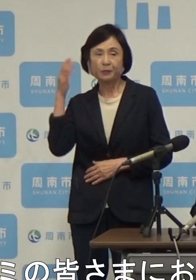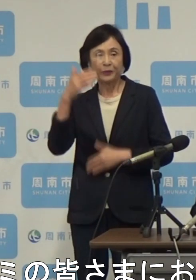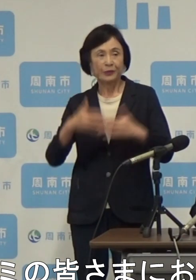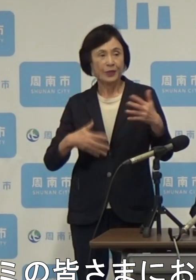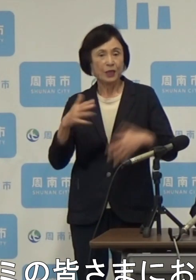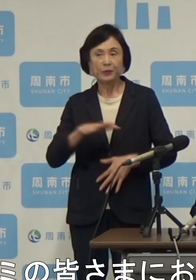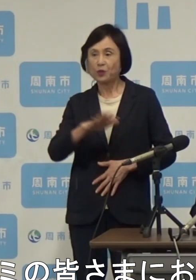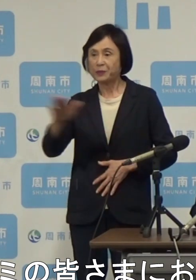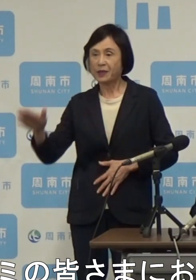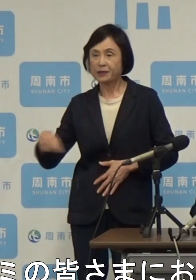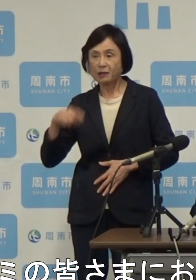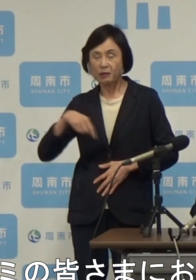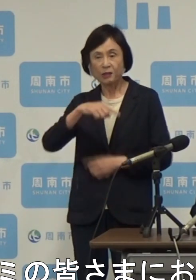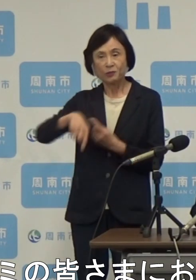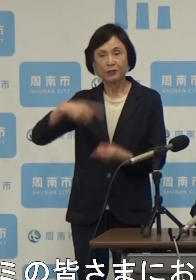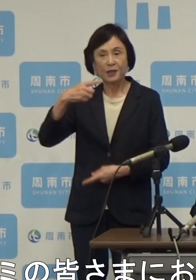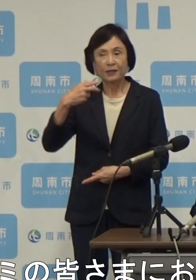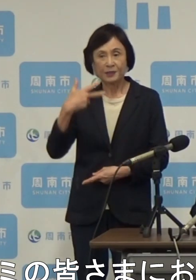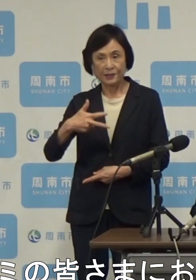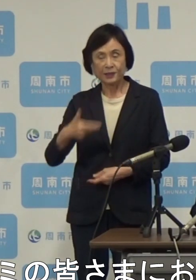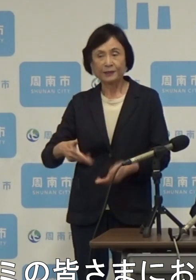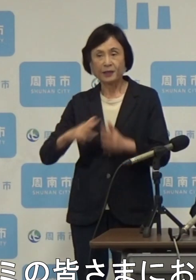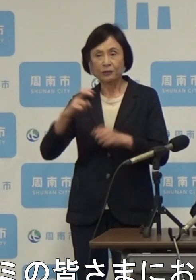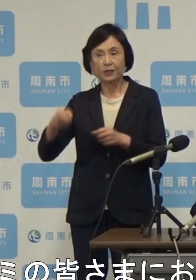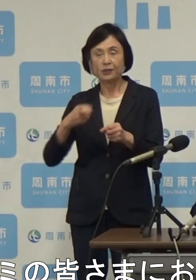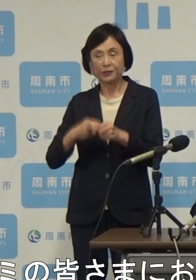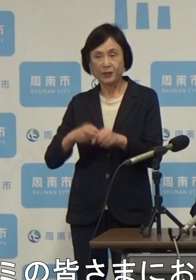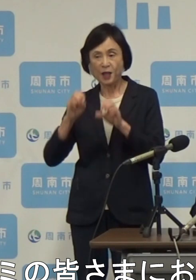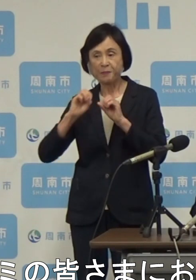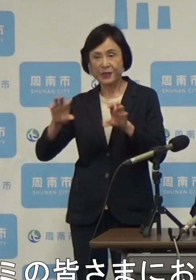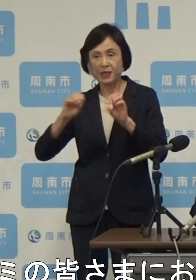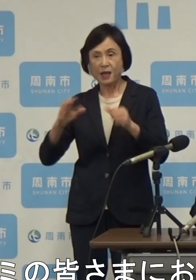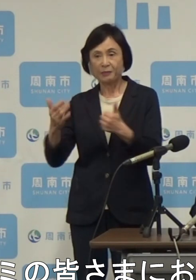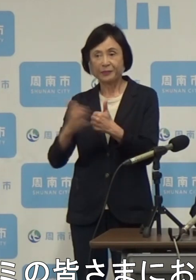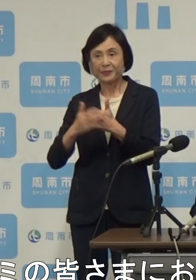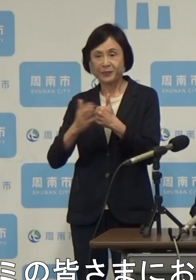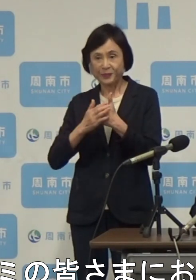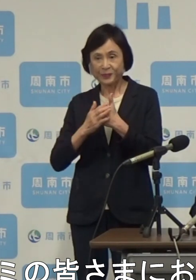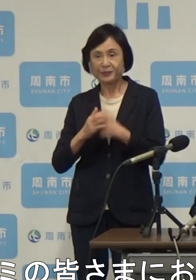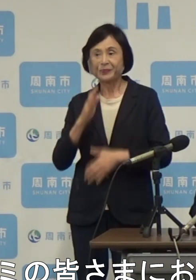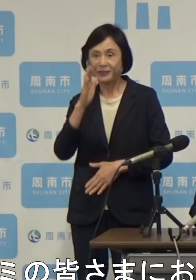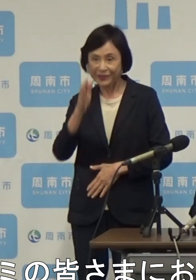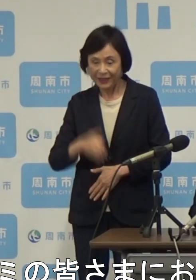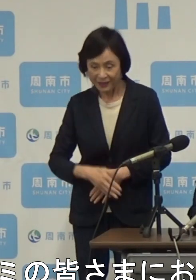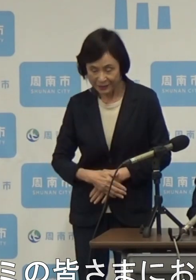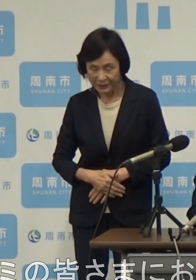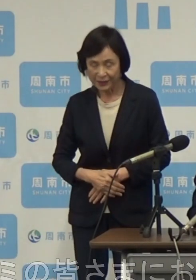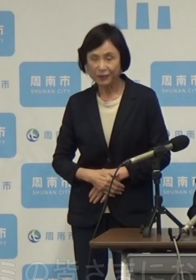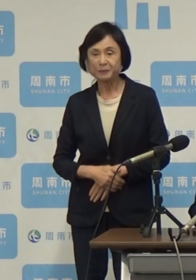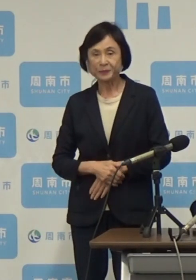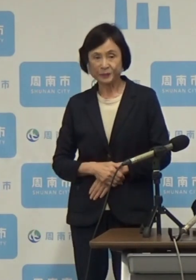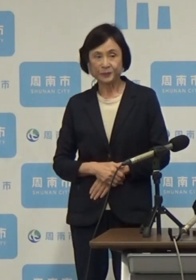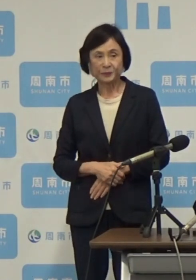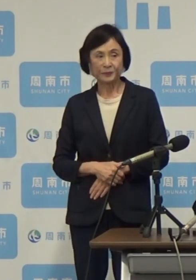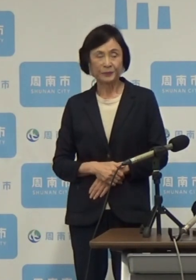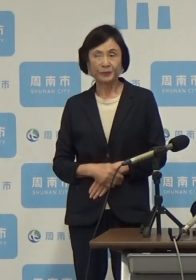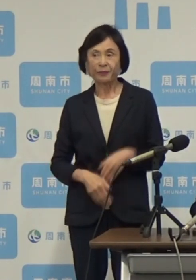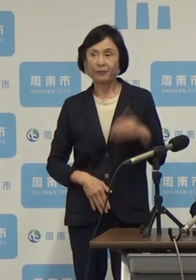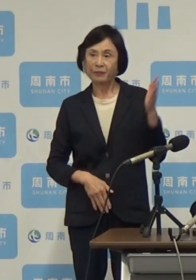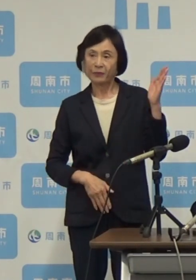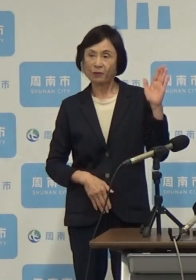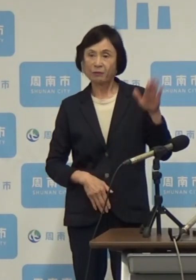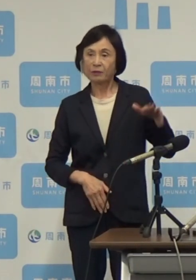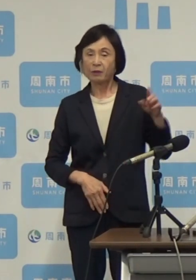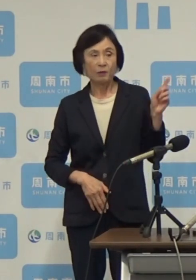ても、周南市誕生20周年の PR にご協力賜りますようどうぞよろしくお願いいたします。この下